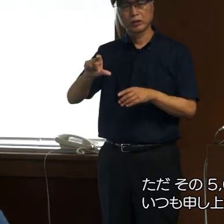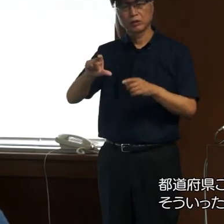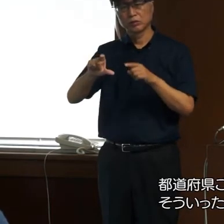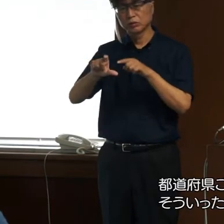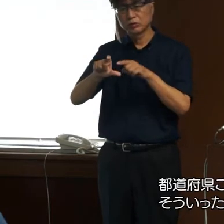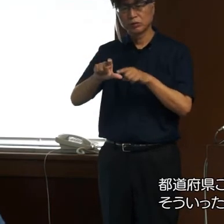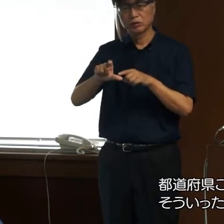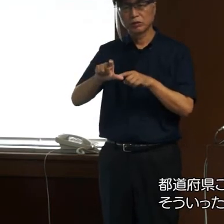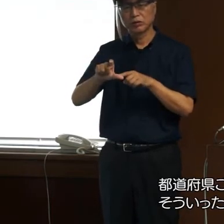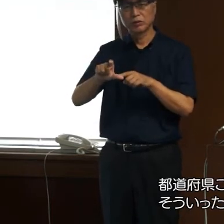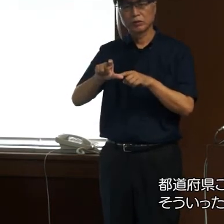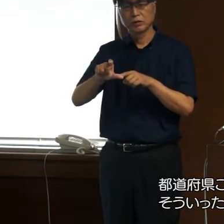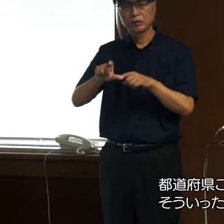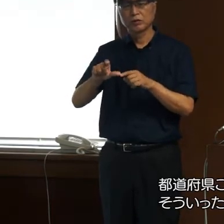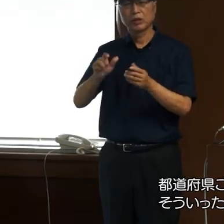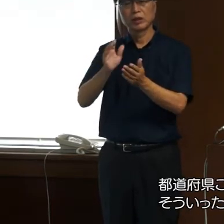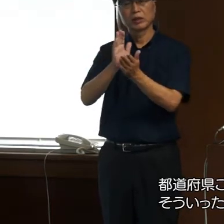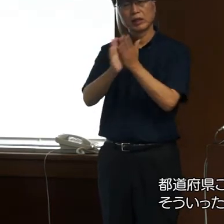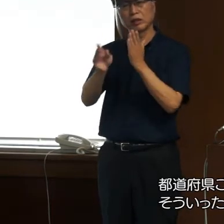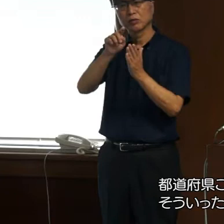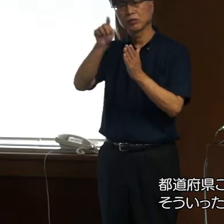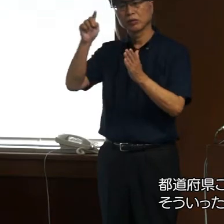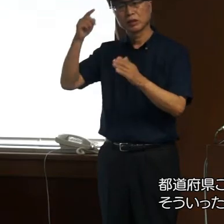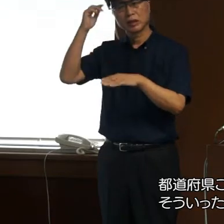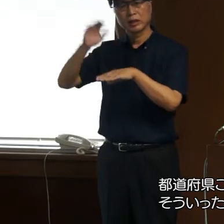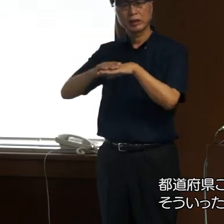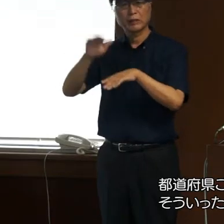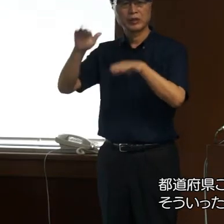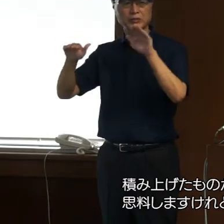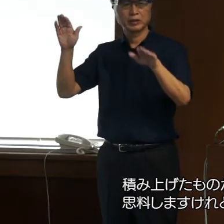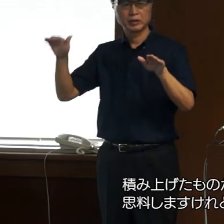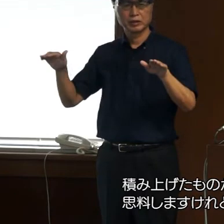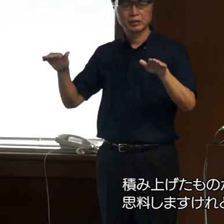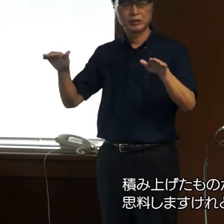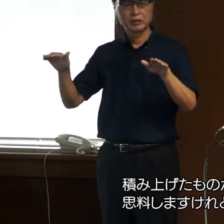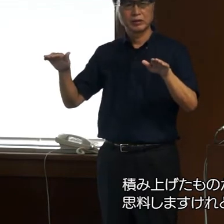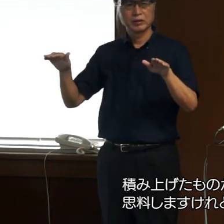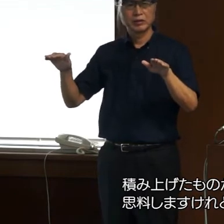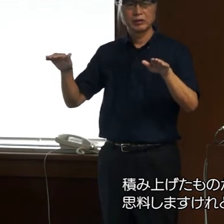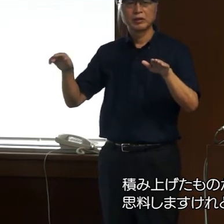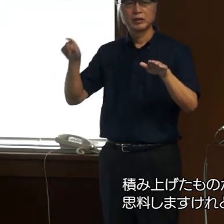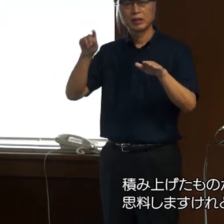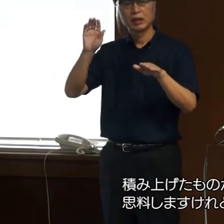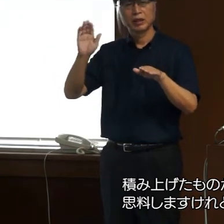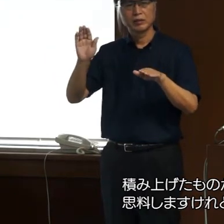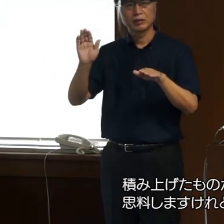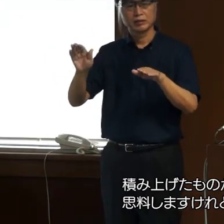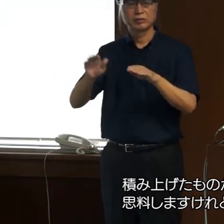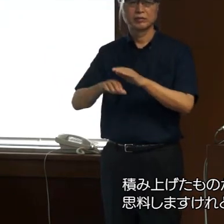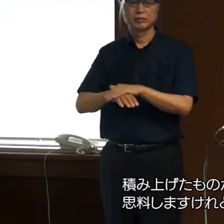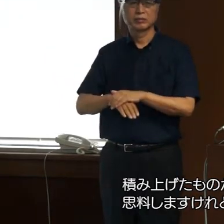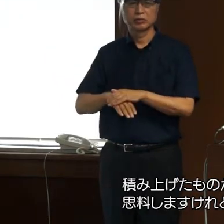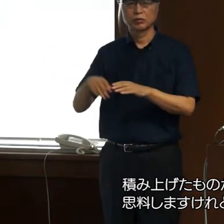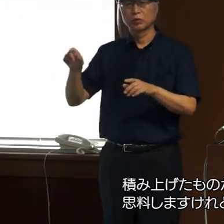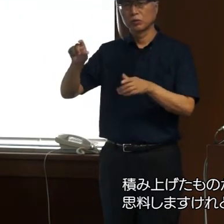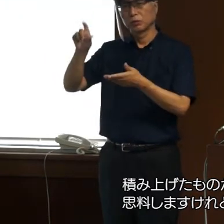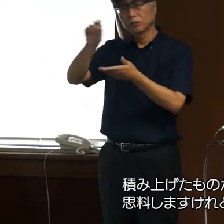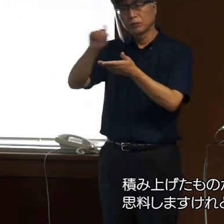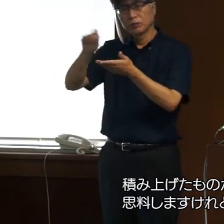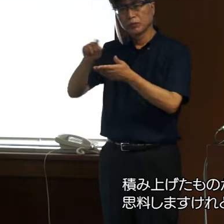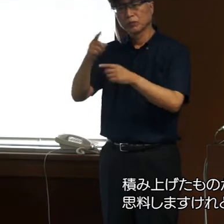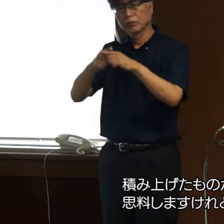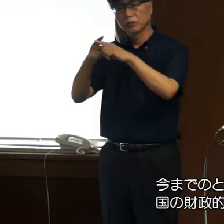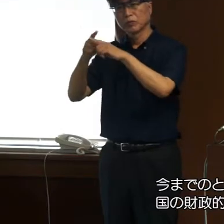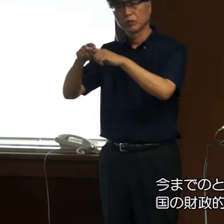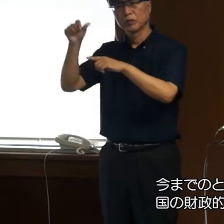上げているように濃淡があって、都道府県ごとにそういったところを積み上げたものかというふうに推理をしますけれども、佐賀県として